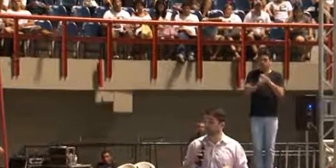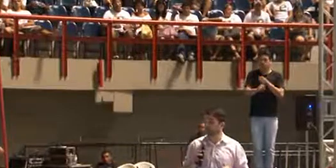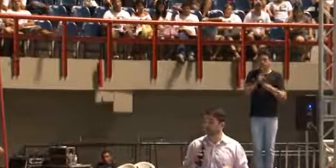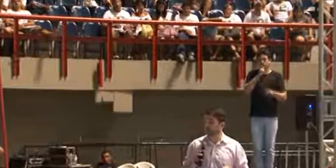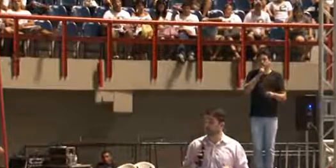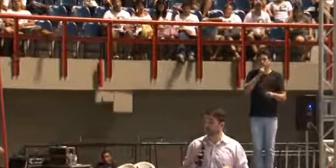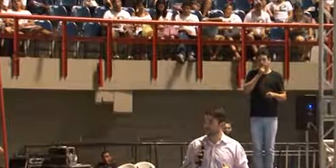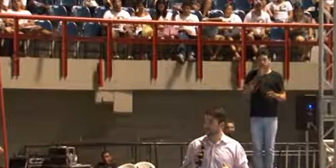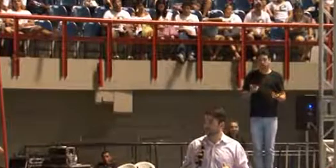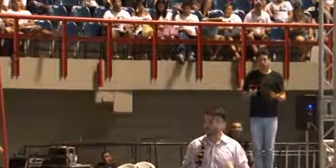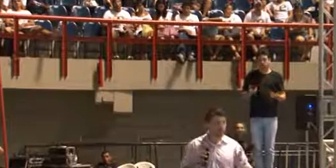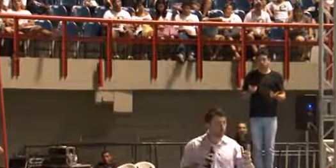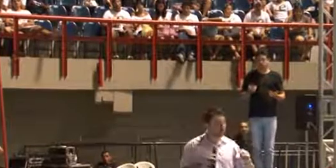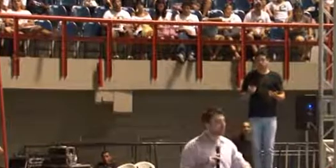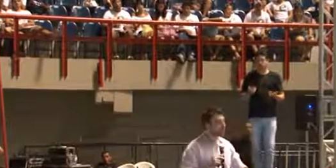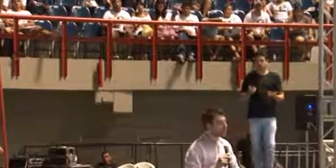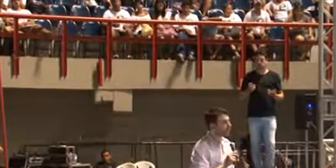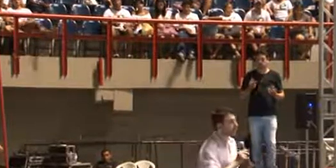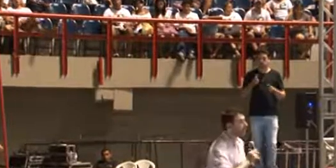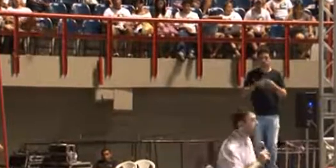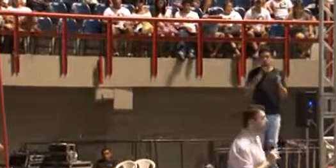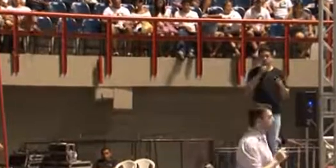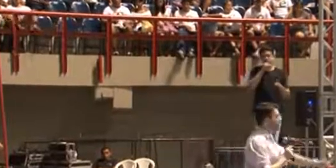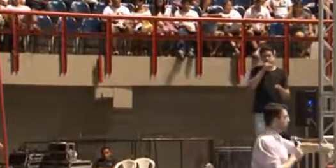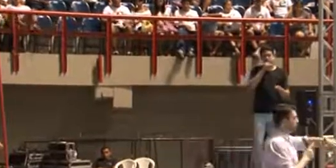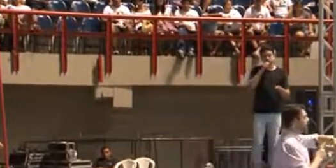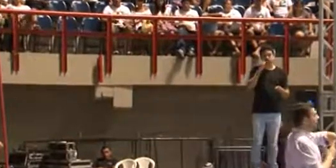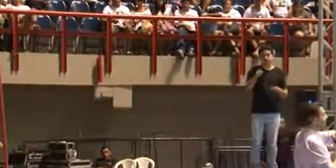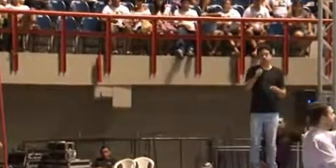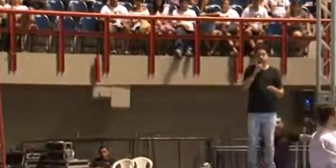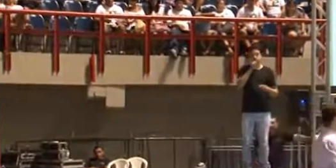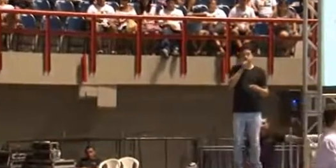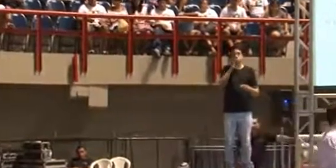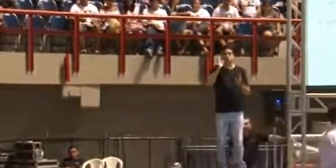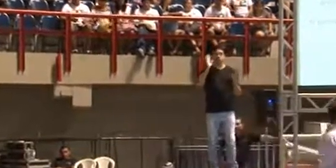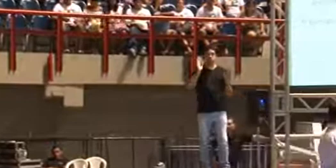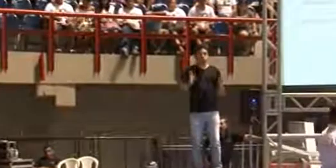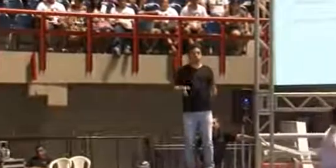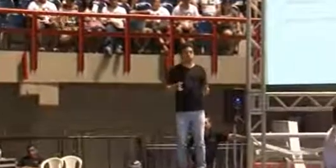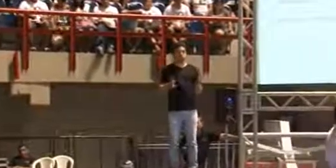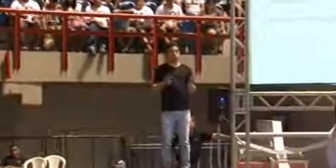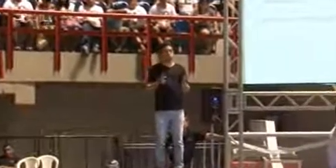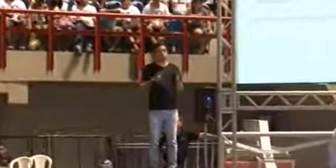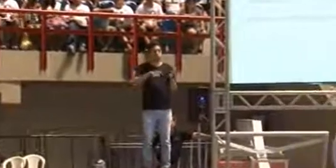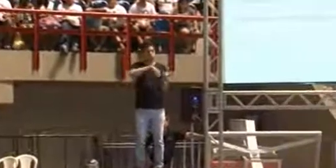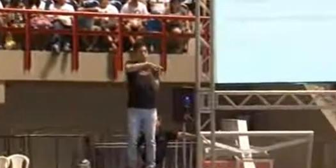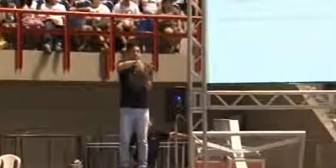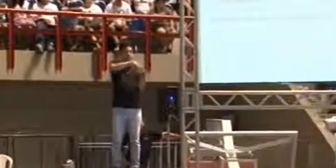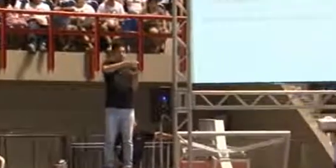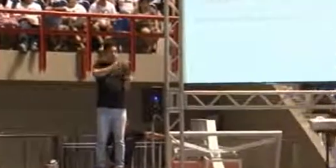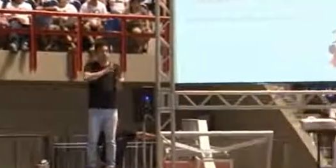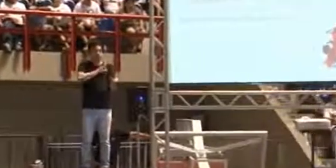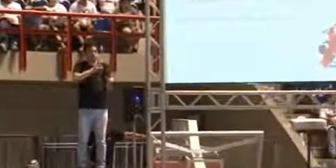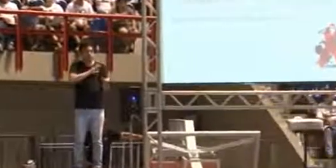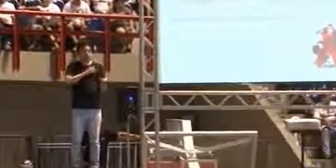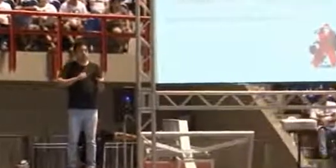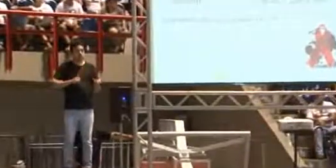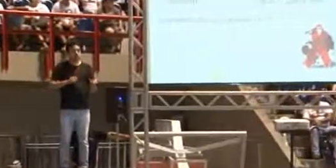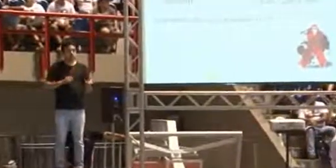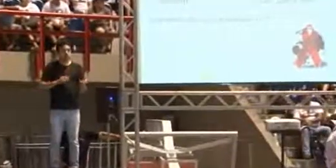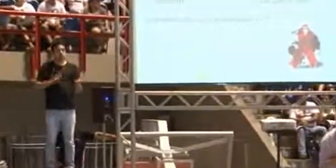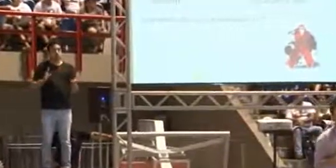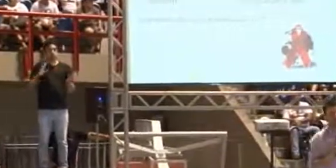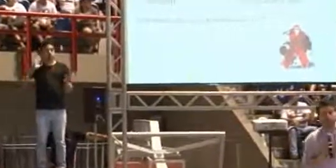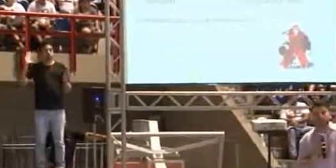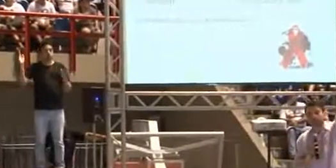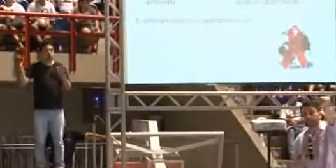gente. Agora, me diga uma coisa, se a partir de hoje for decretado greve da polícia,